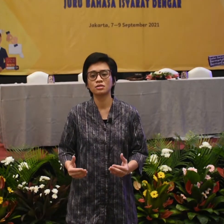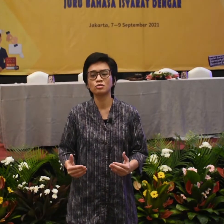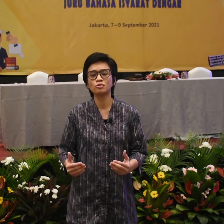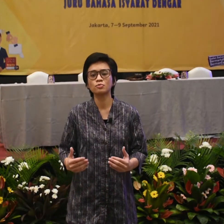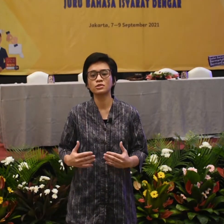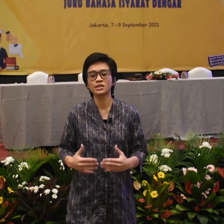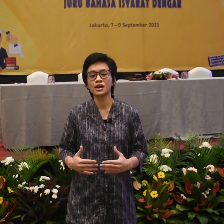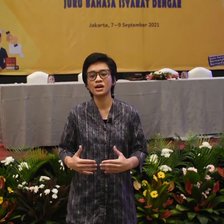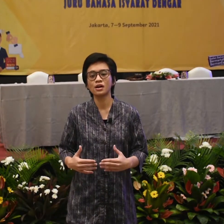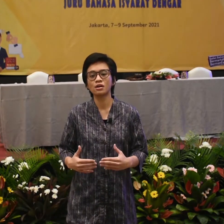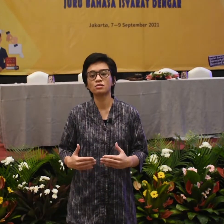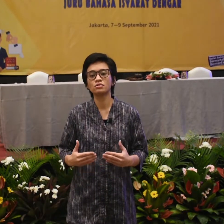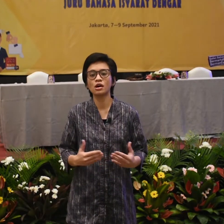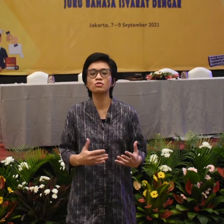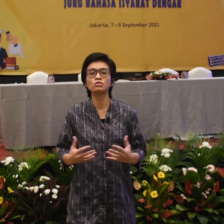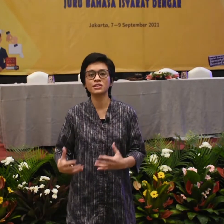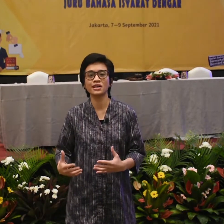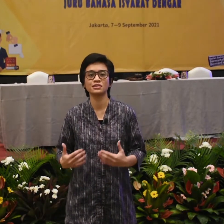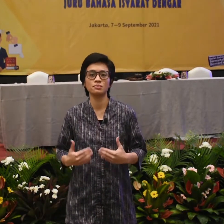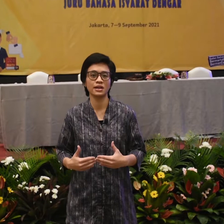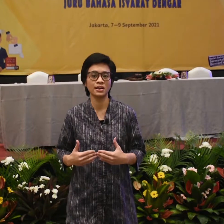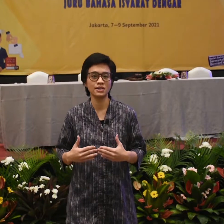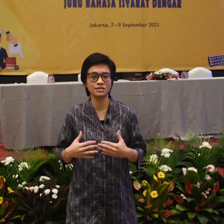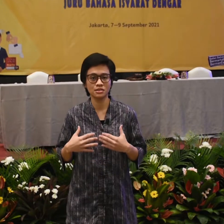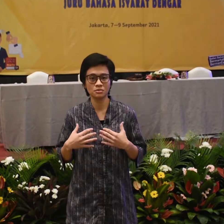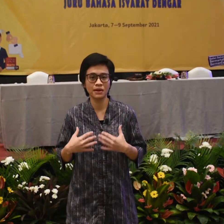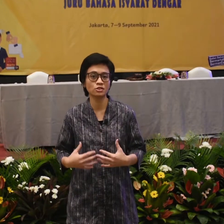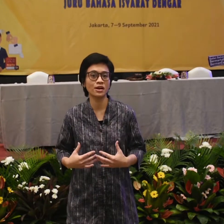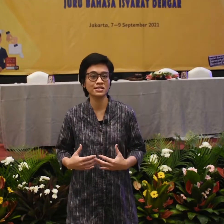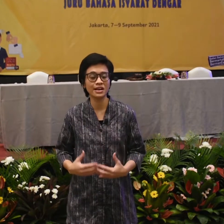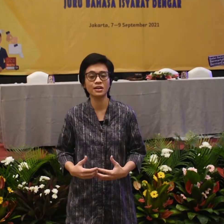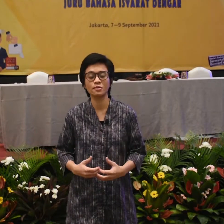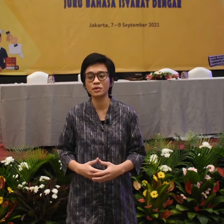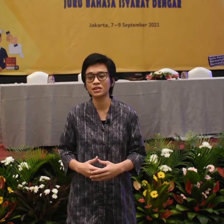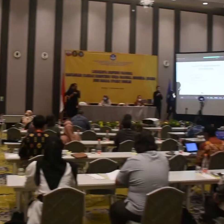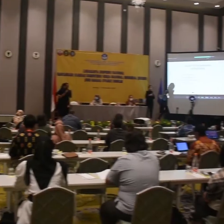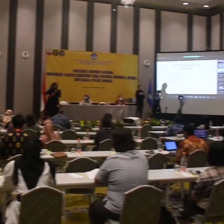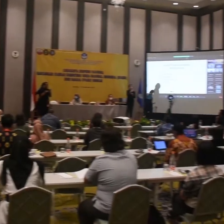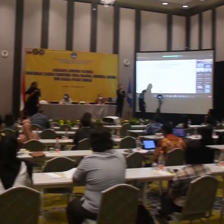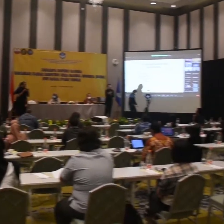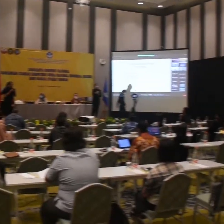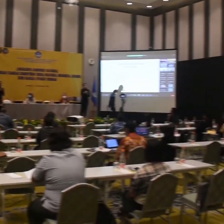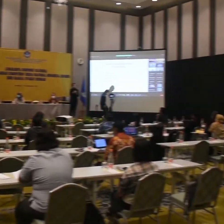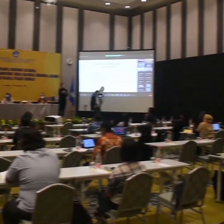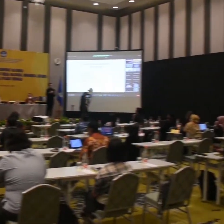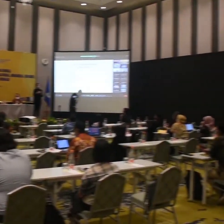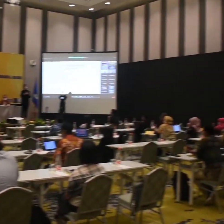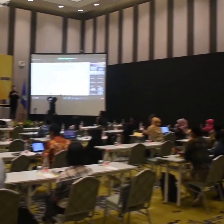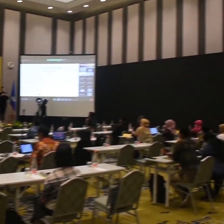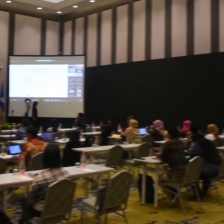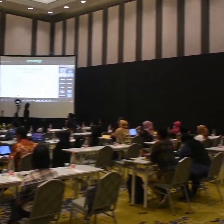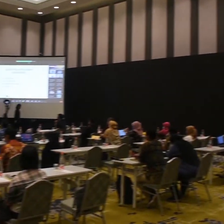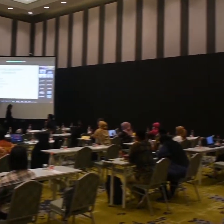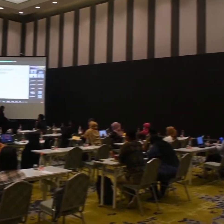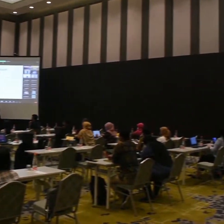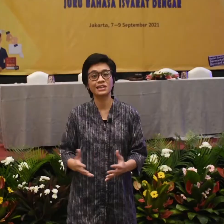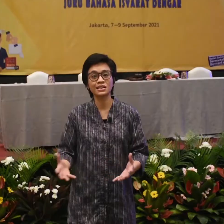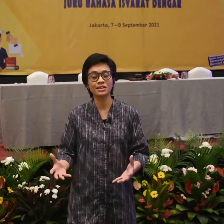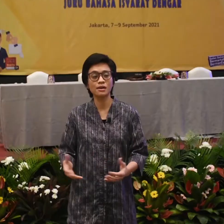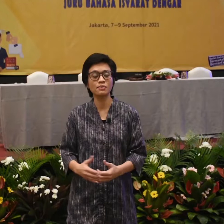tentu punya unggah-ungguhnya sebagai seorang saya. Tapi ketika kita melayani klien kita, baik